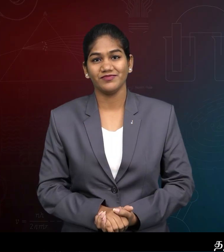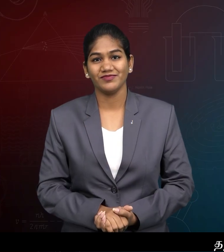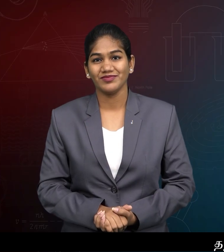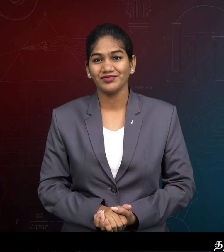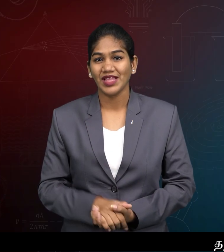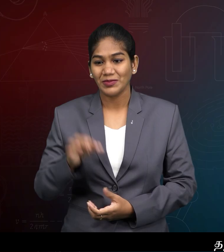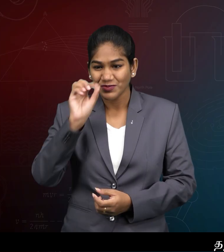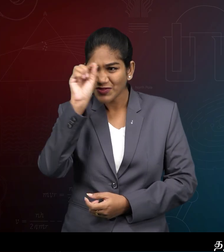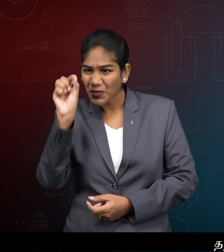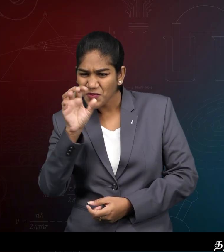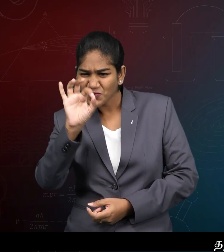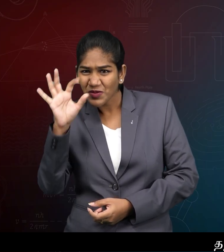மின்னோட்டம்,